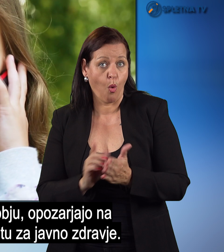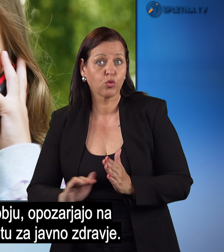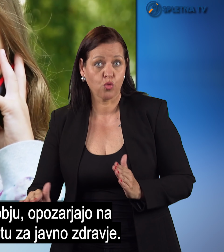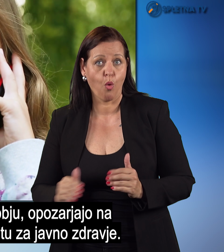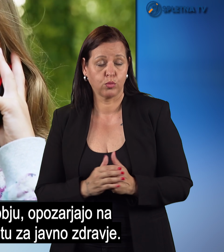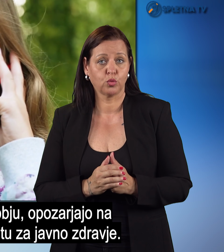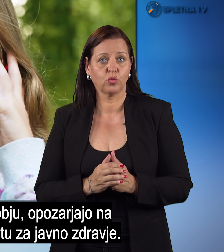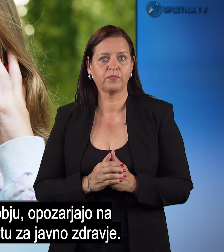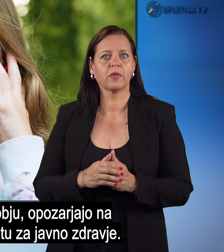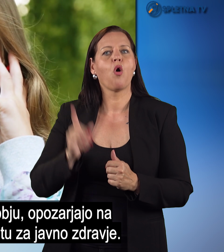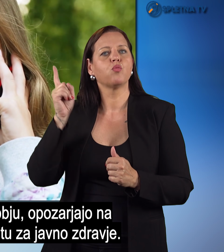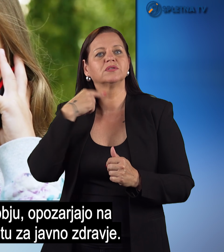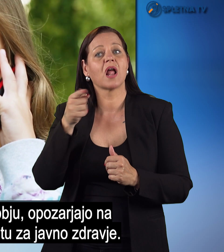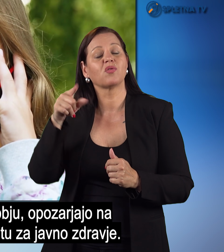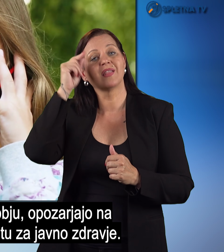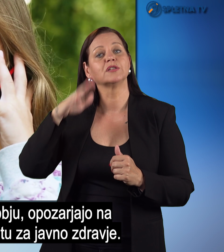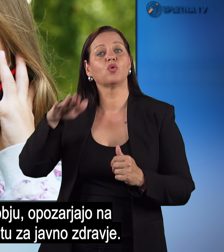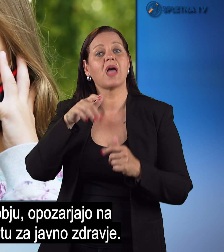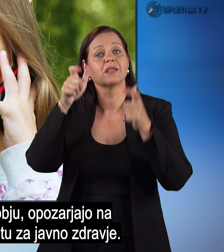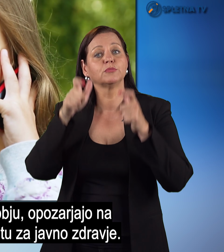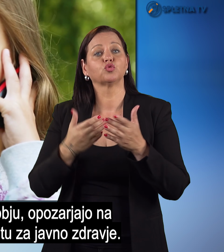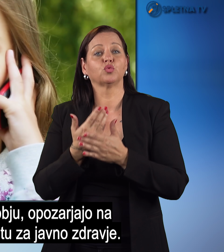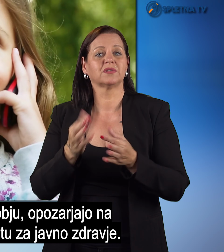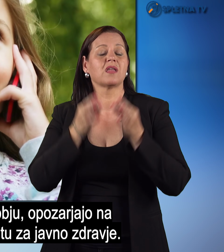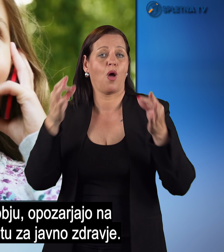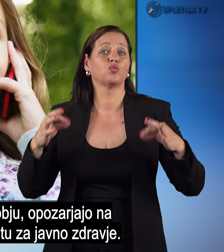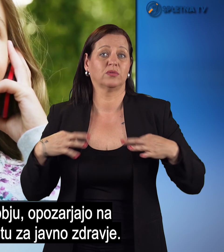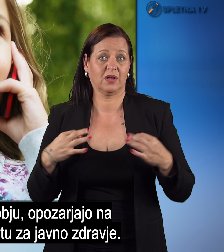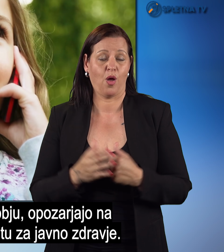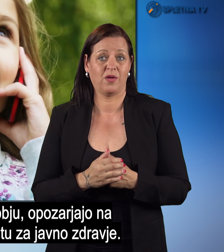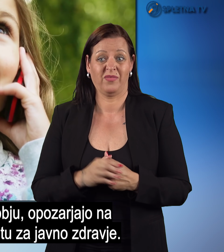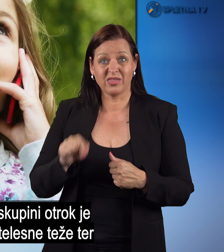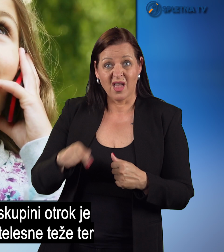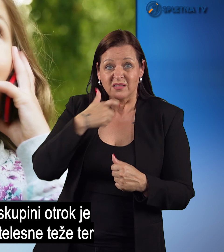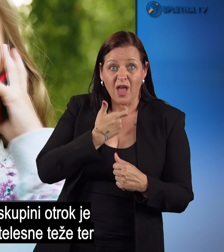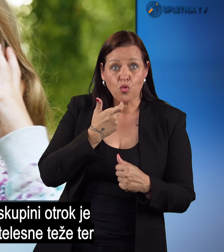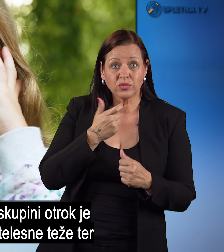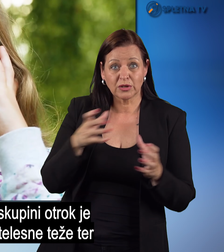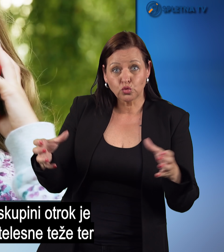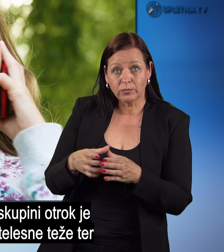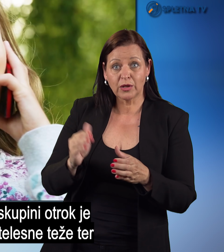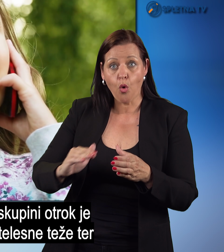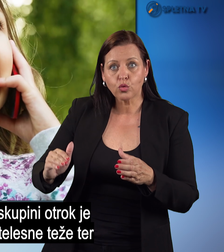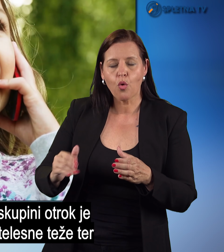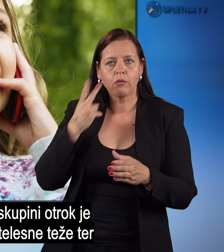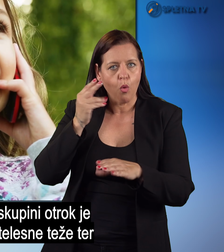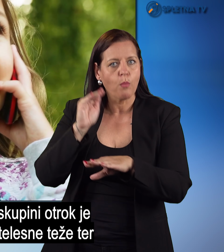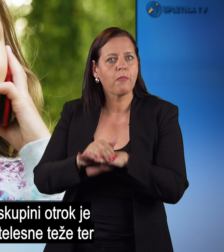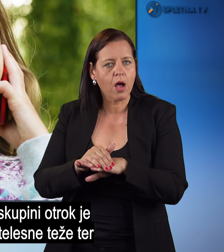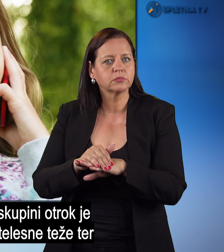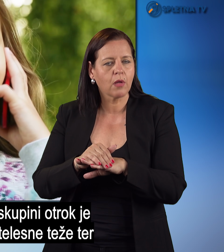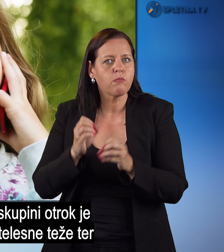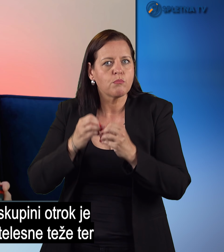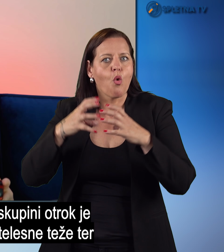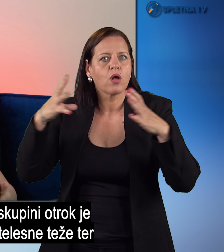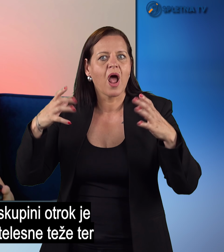Nacionalnem inštitutu za javno zdravje. V tej starostni skupini otrok je